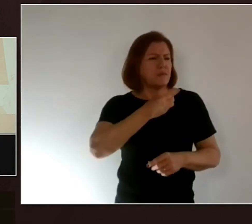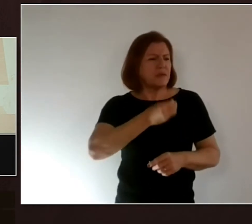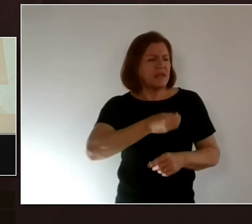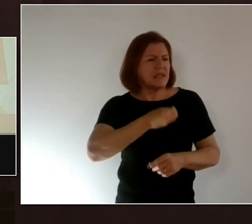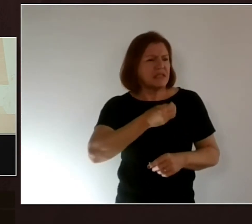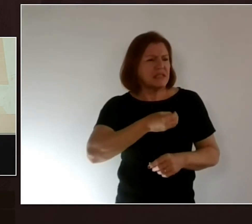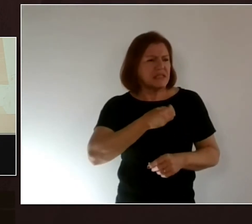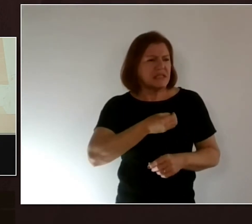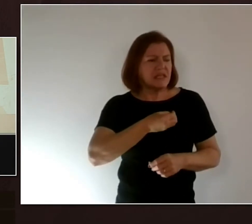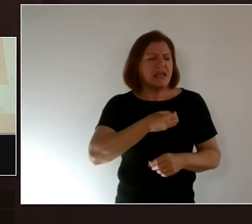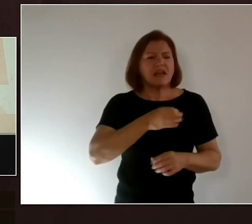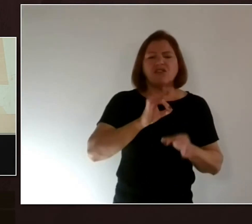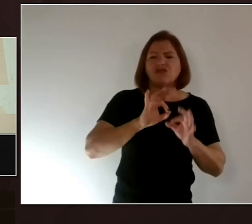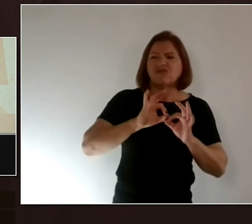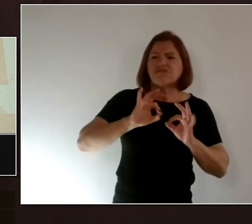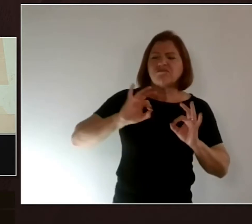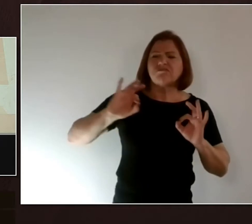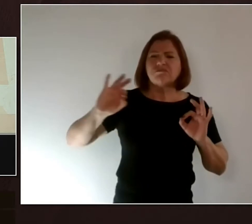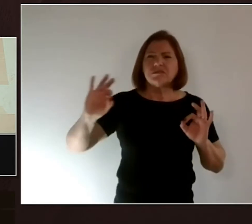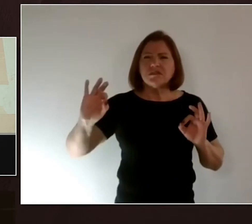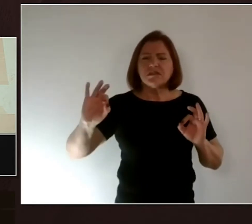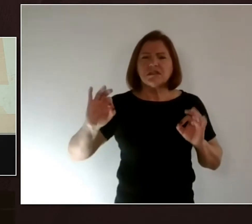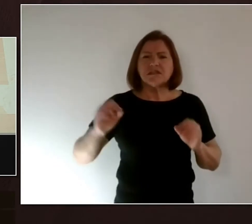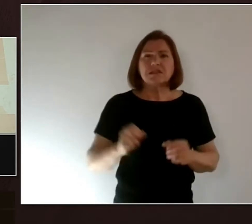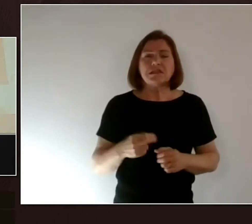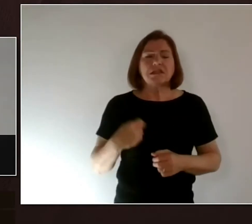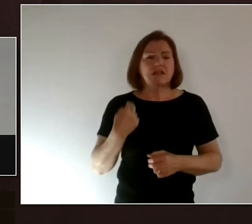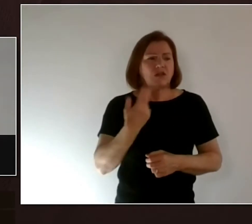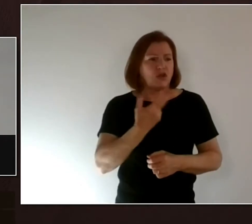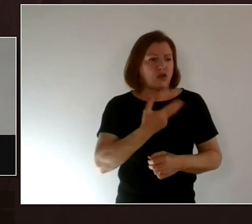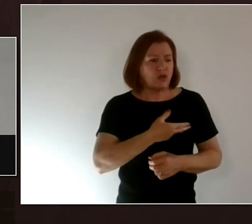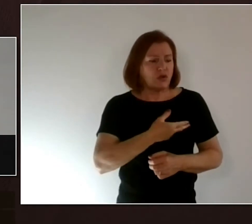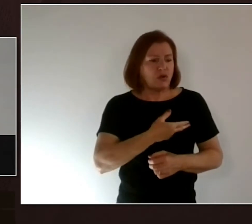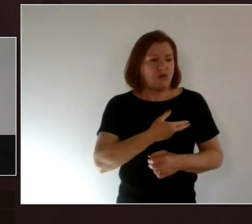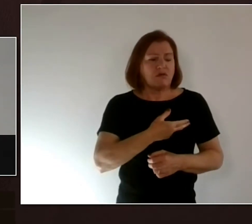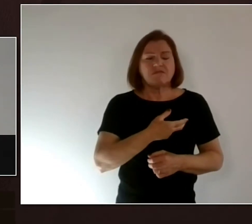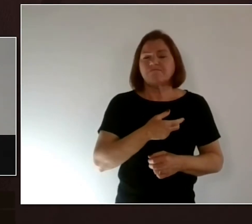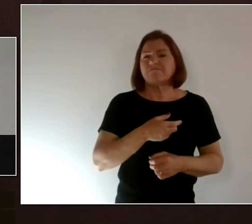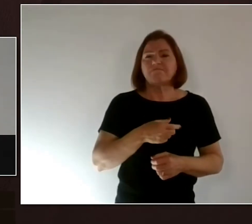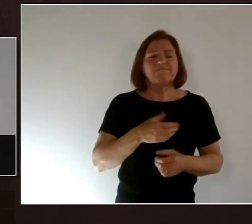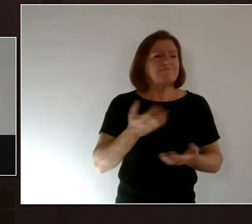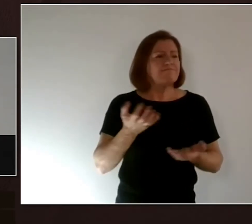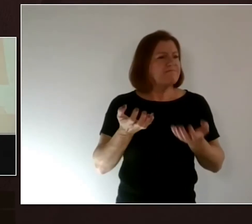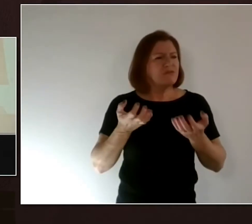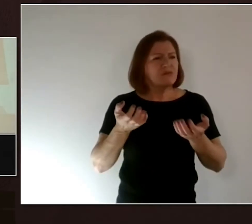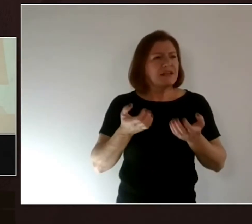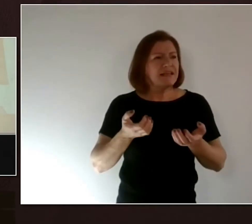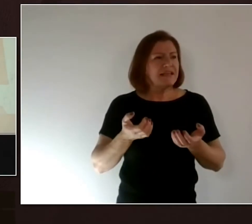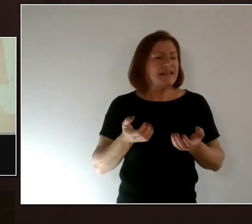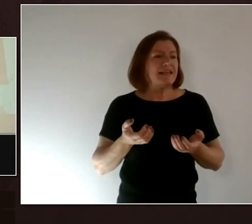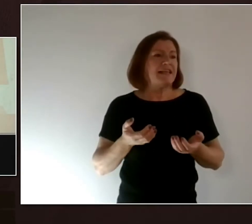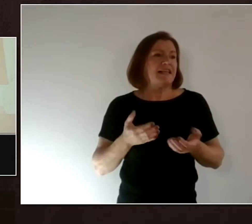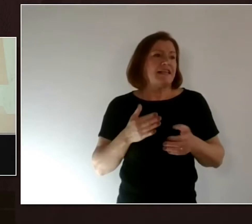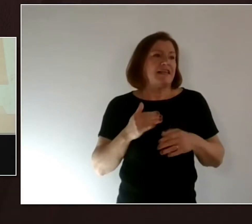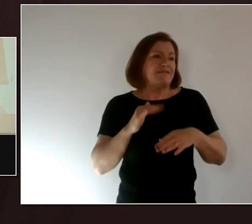nós procuramos não agradar a homens. Quando você agradar a homens, você vai